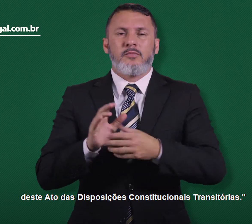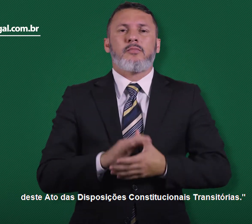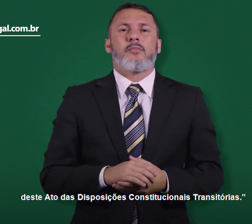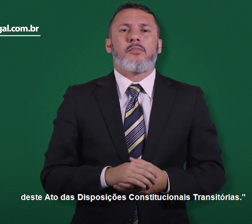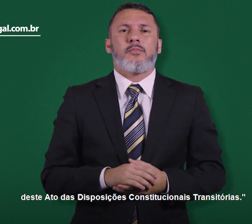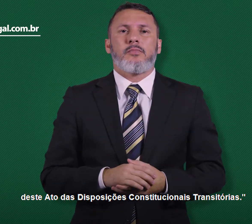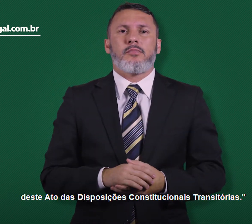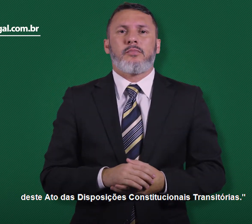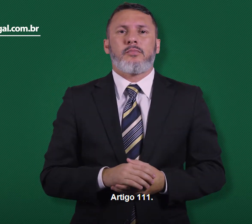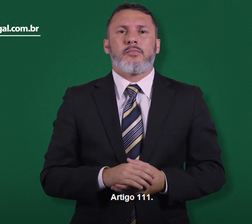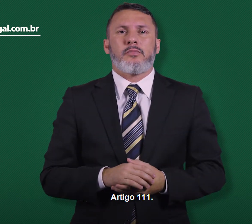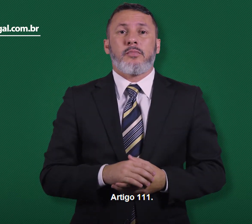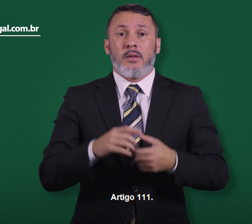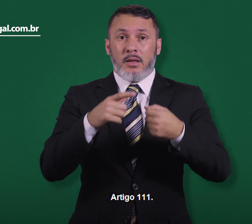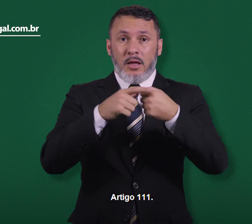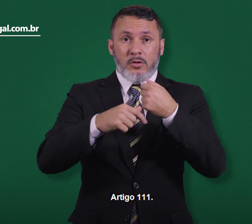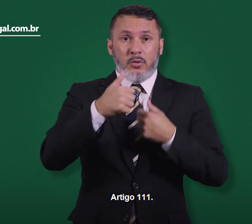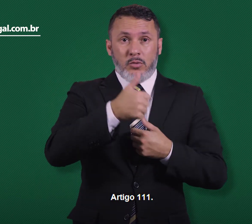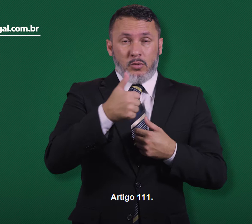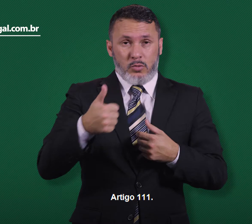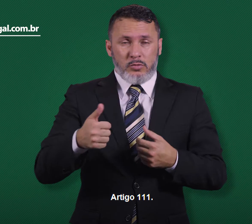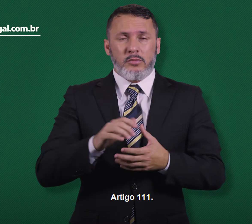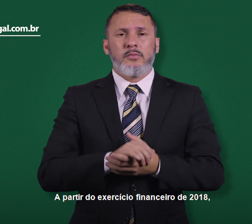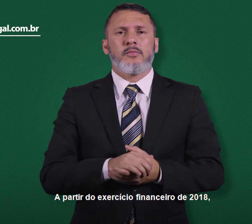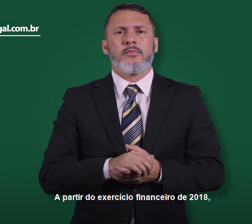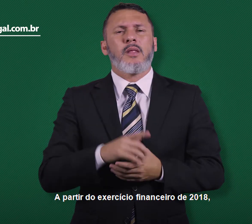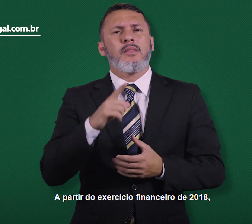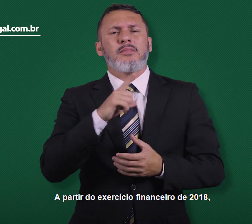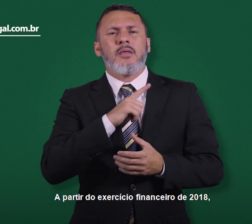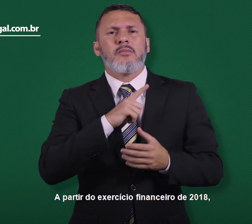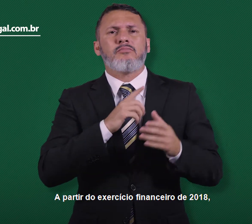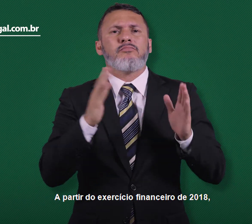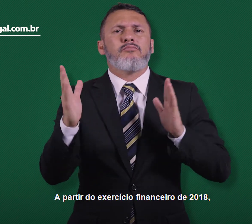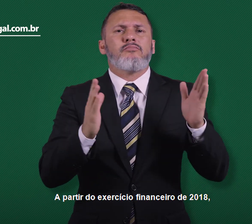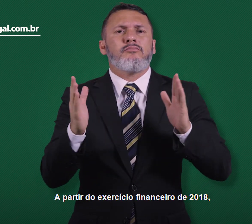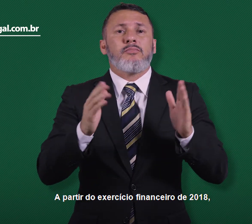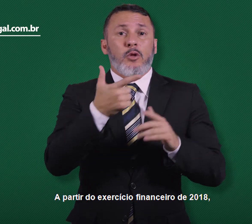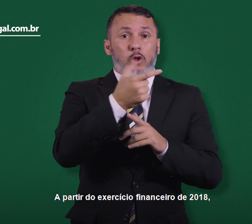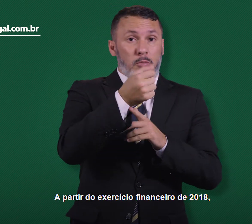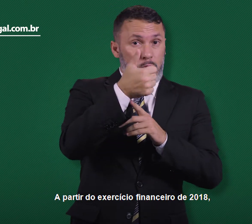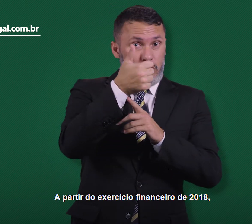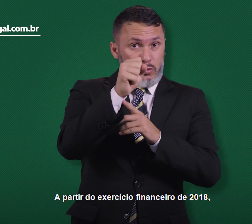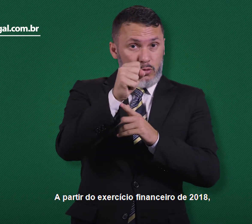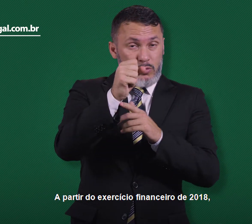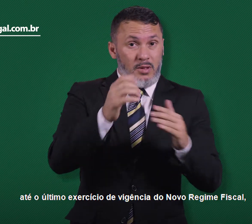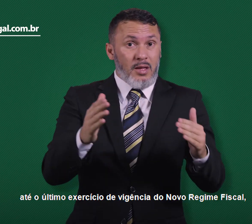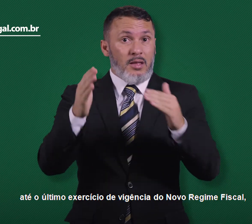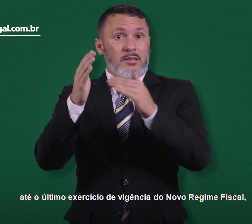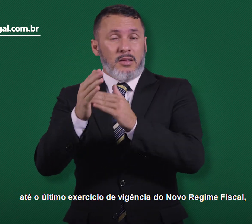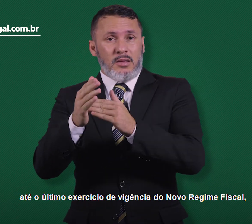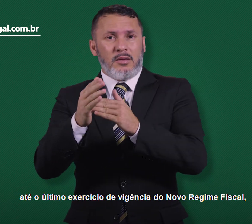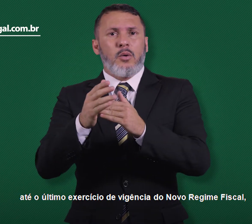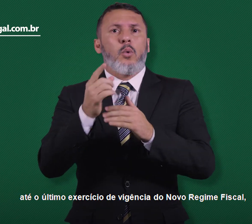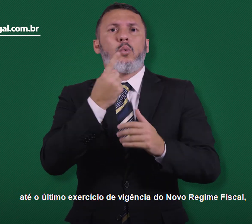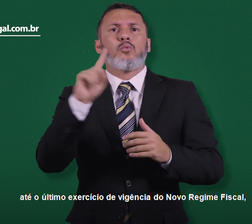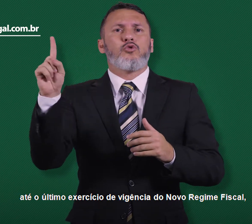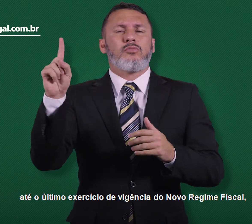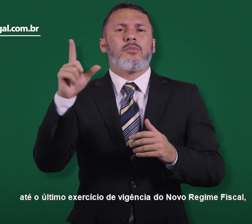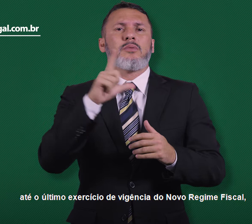transitórias. Artigo 111. A partir do exercício financeiro de 2018 até o último exercício de vigência do